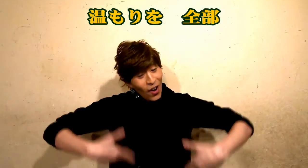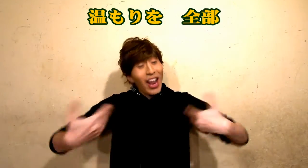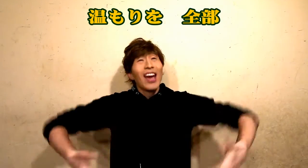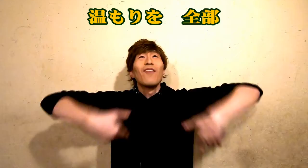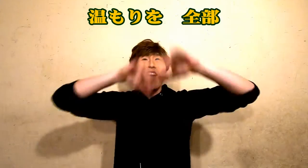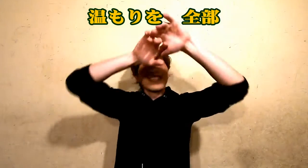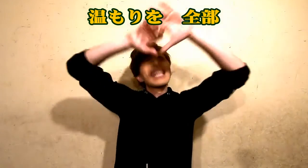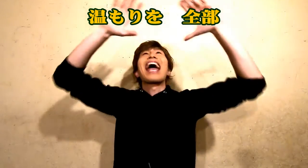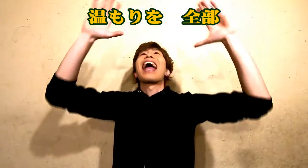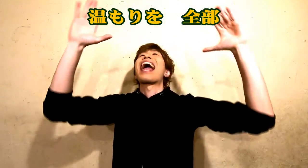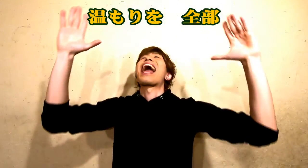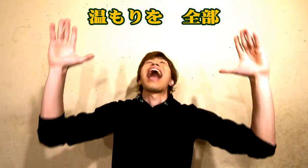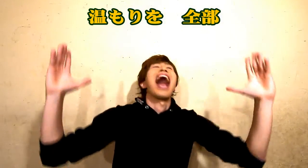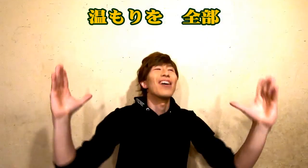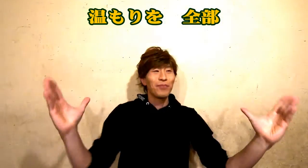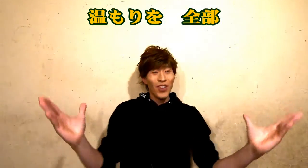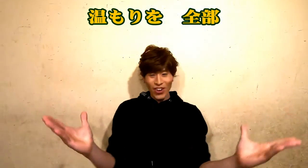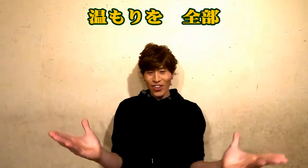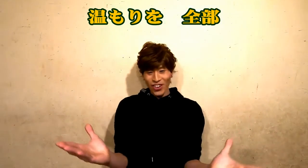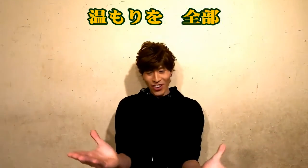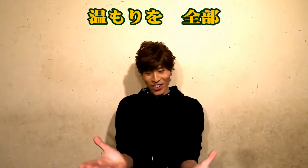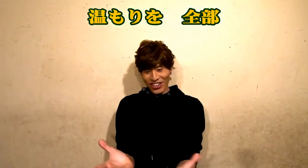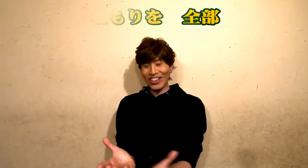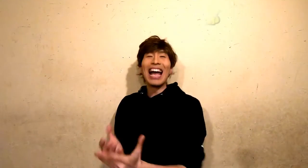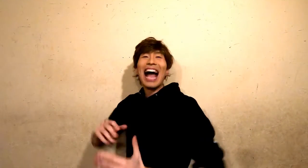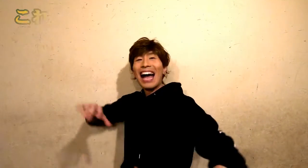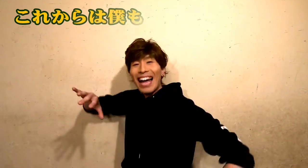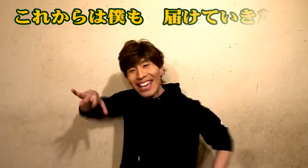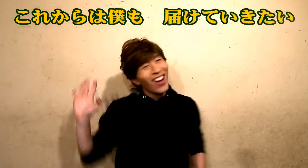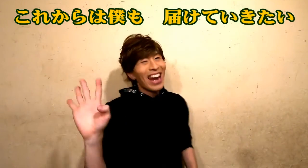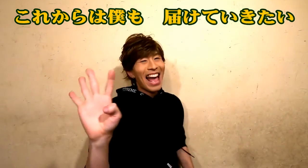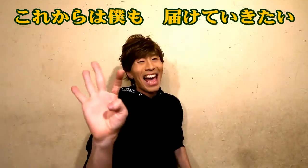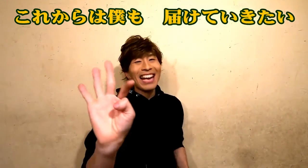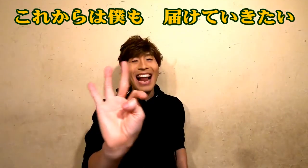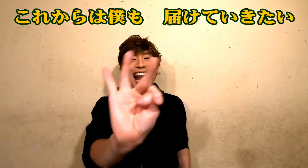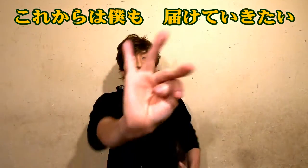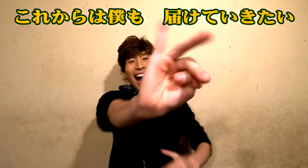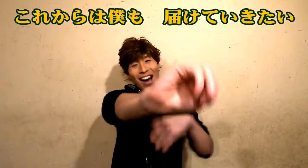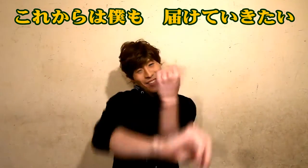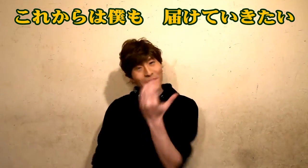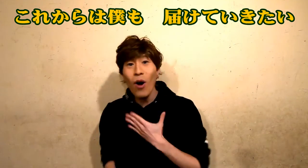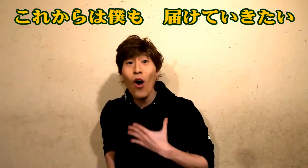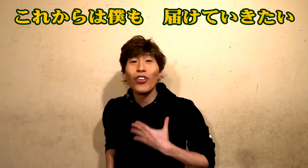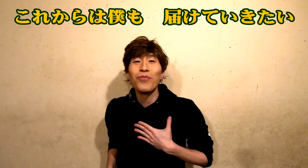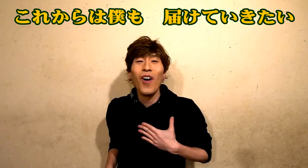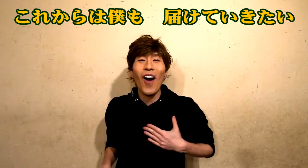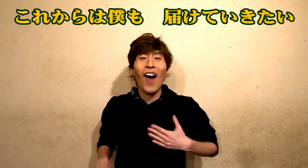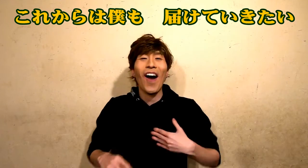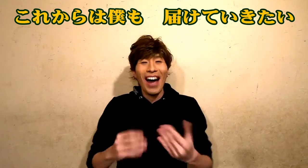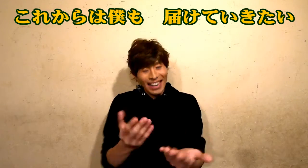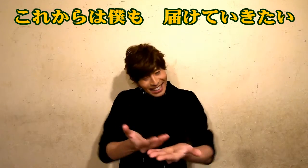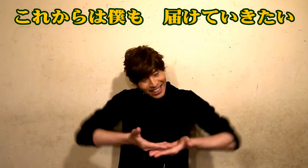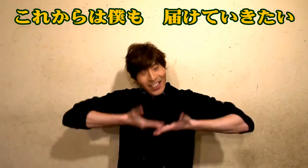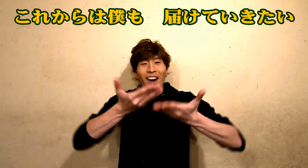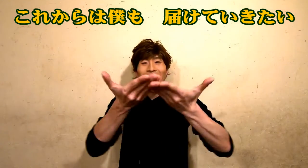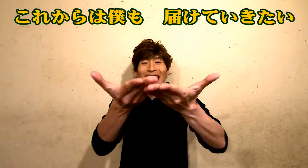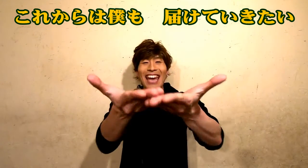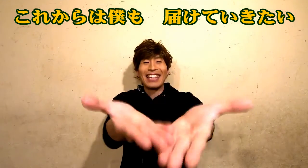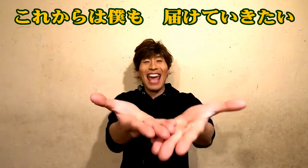を全部、これからは僕も届けて